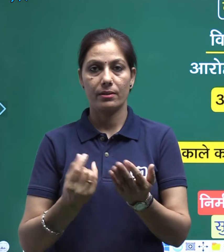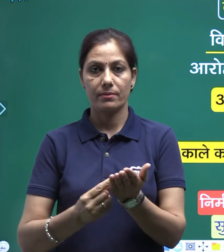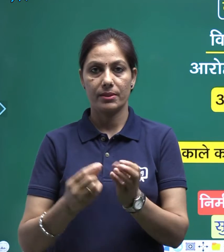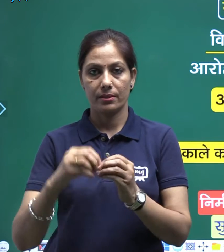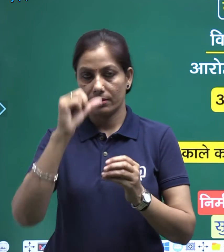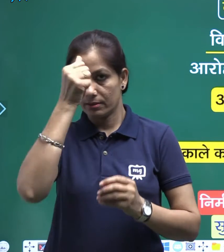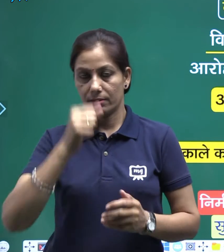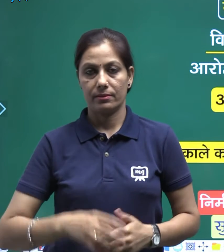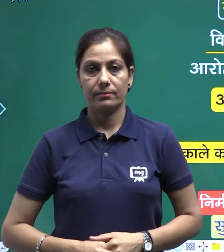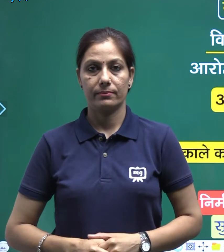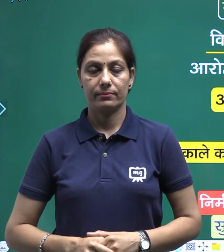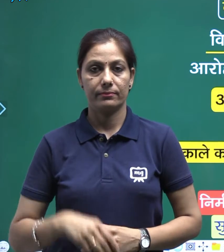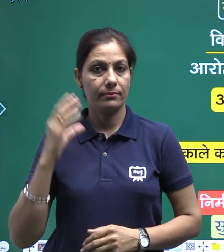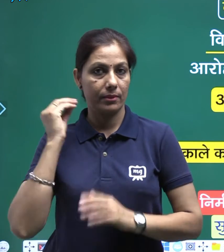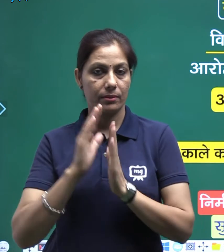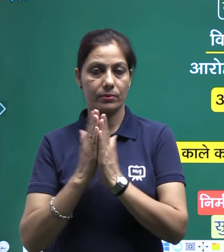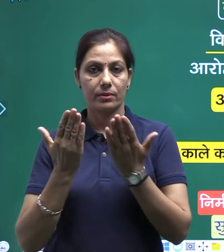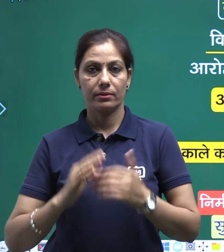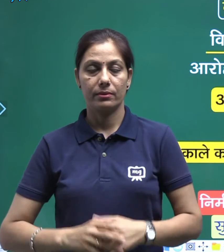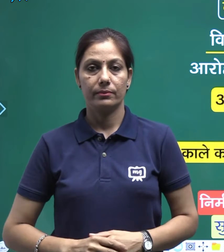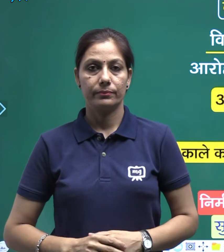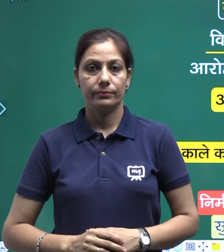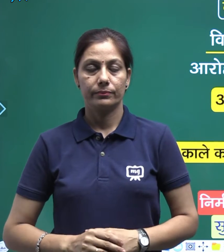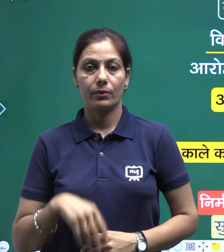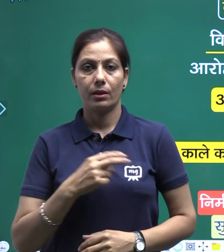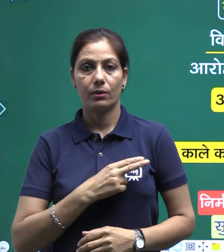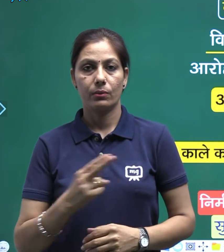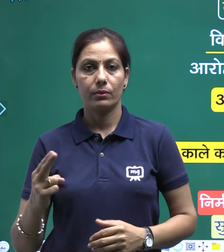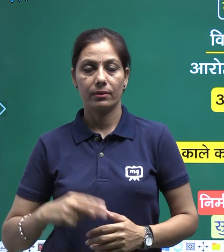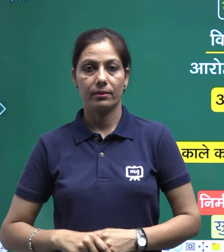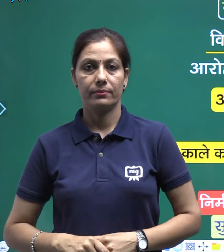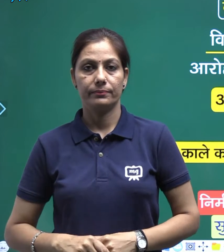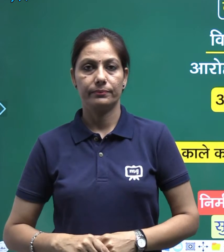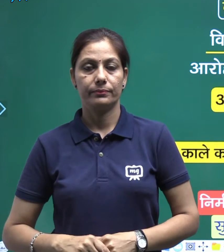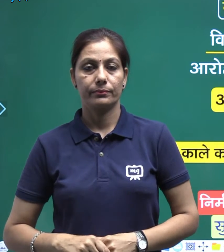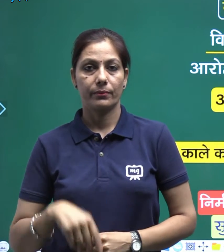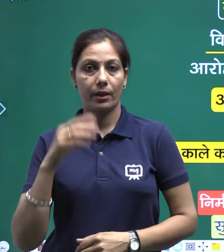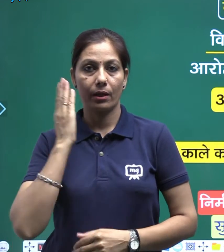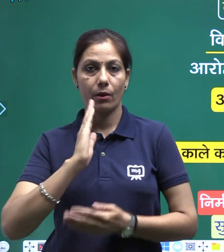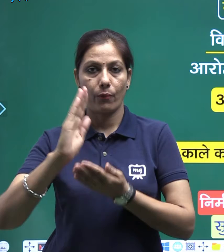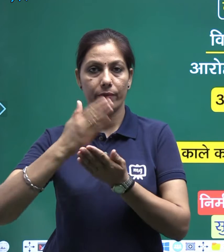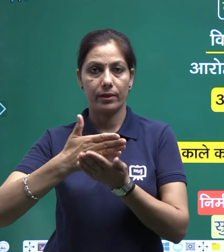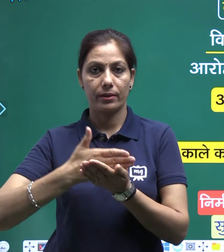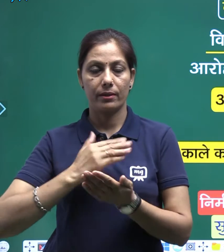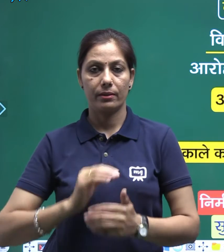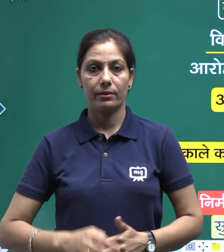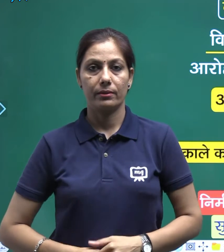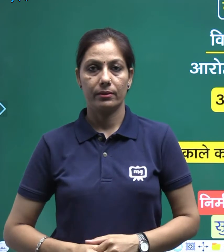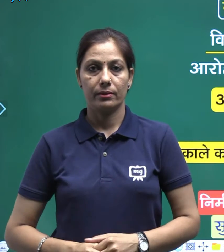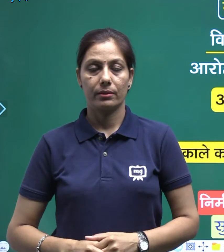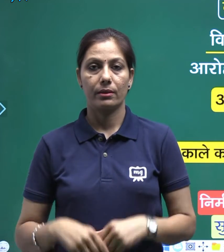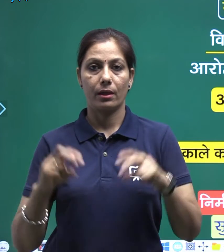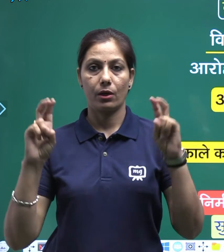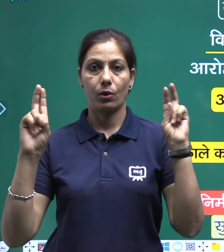विषय की पाठ्य पुस्तक आरोह के काव्यखंड के